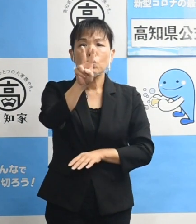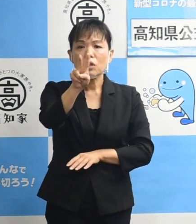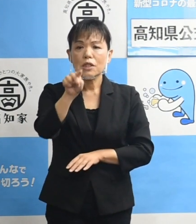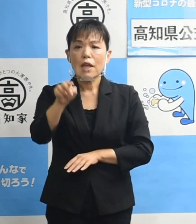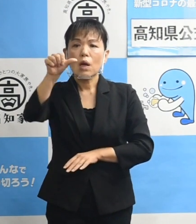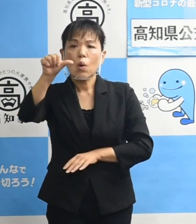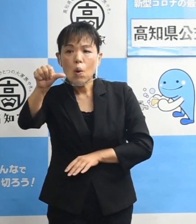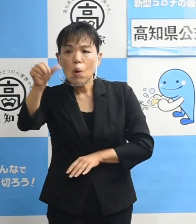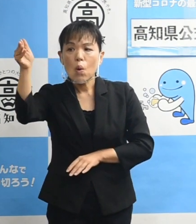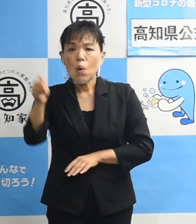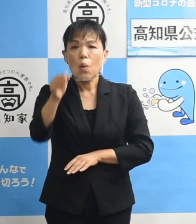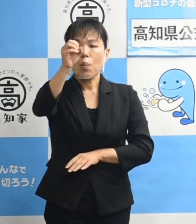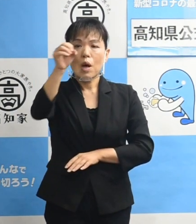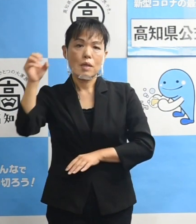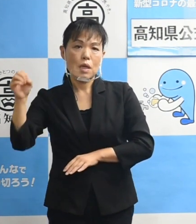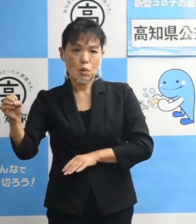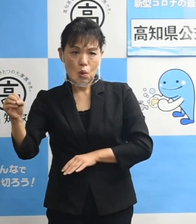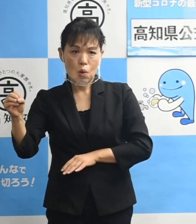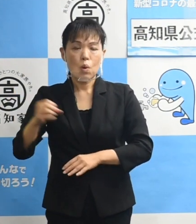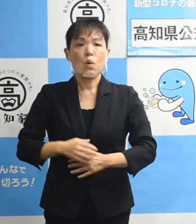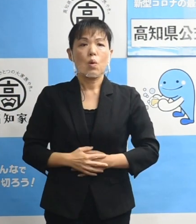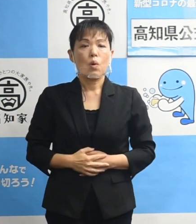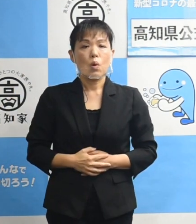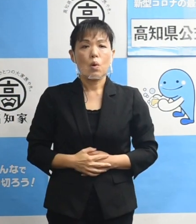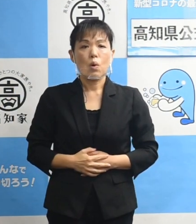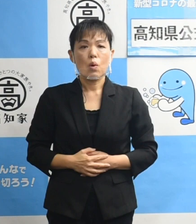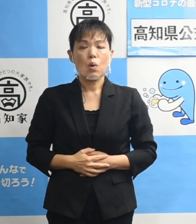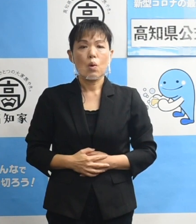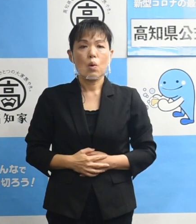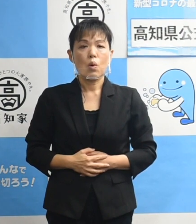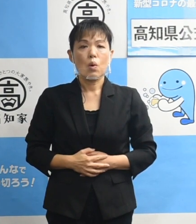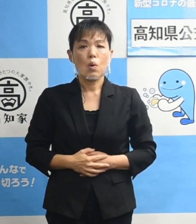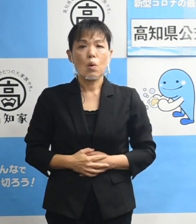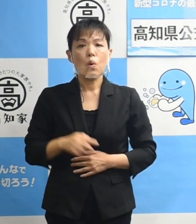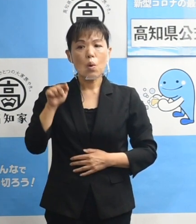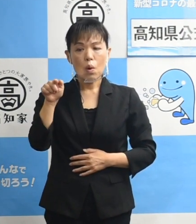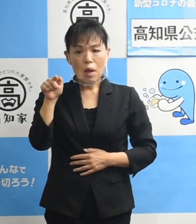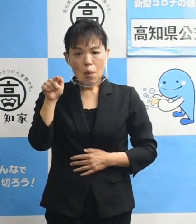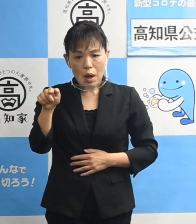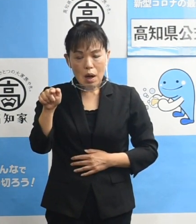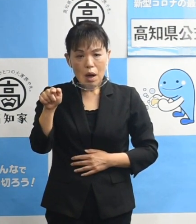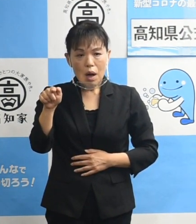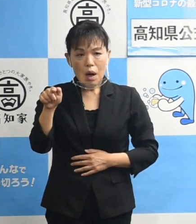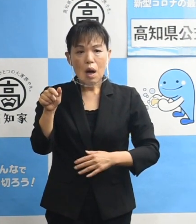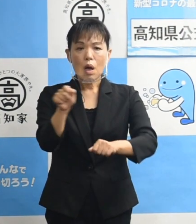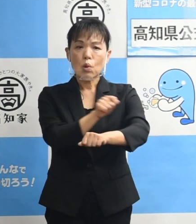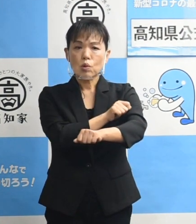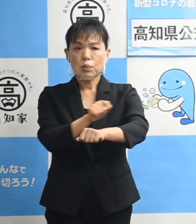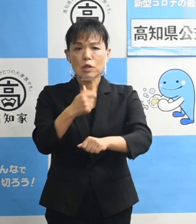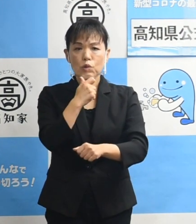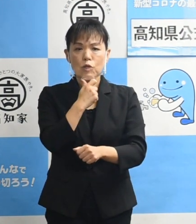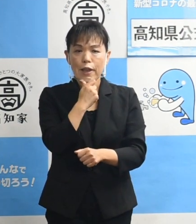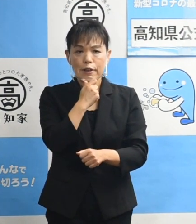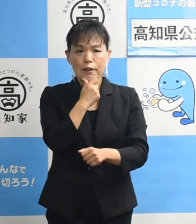という水準にとどまっておりまして、これは区分としましては、左にあります特別警戒